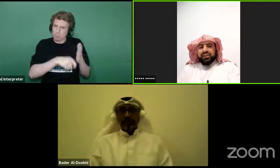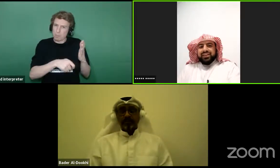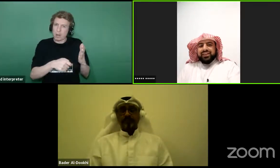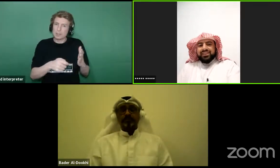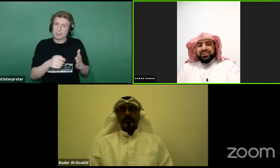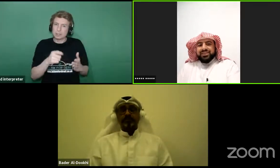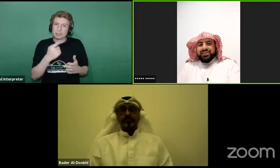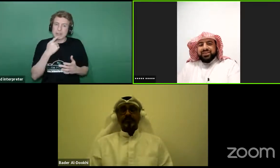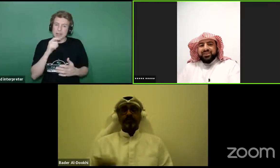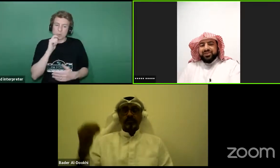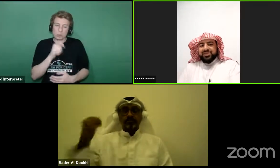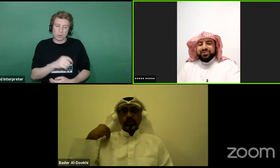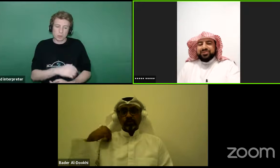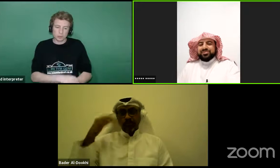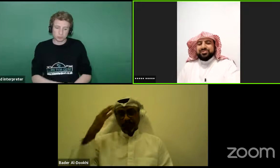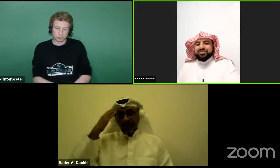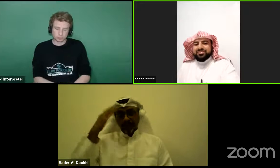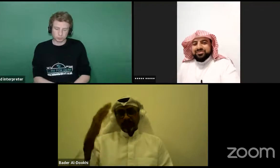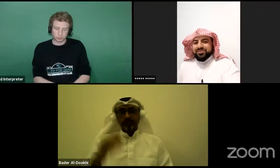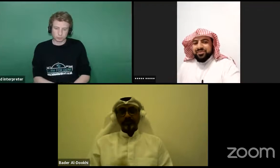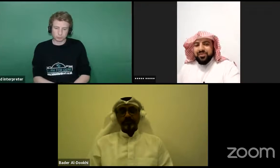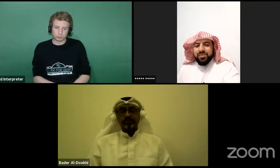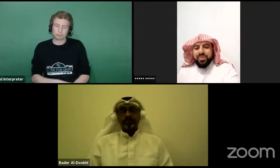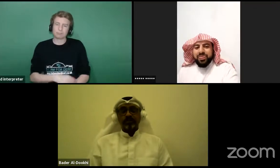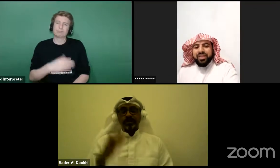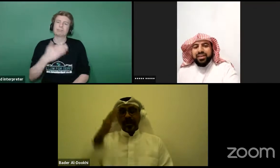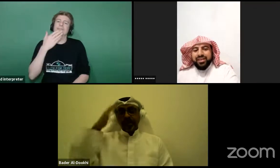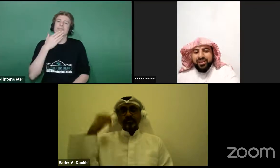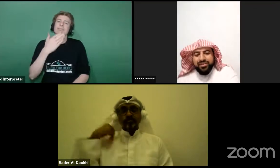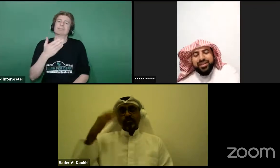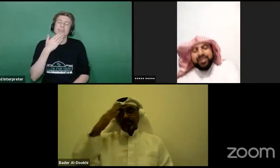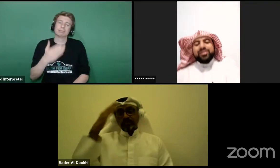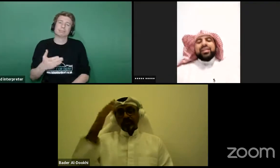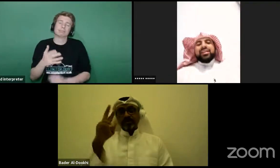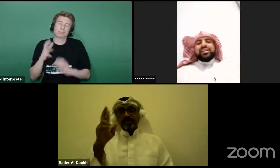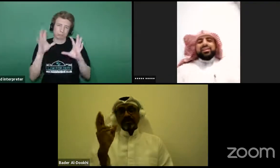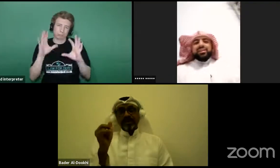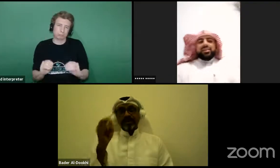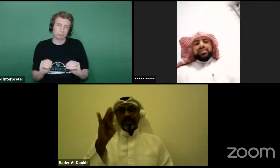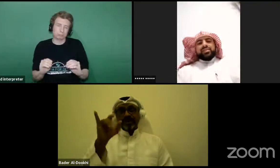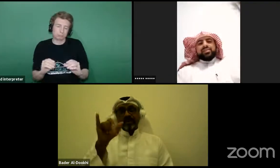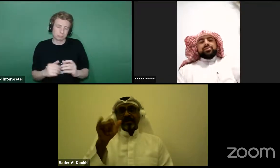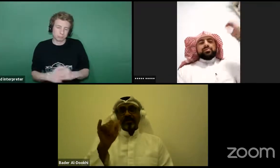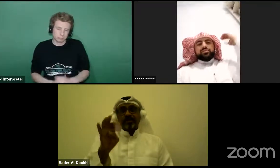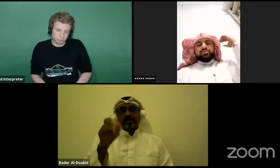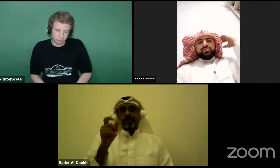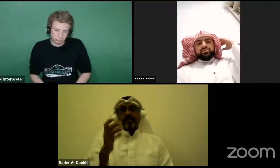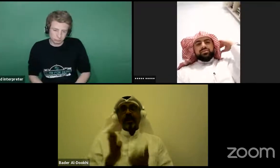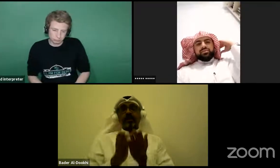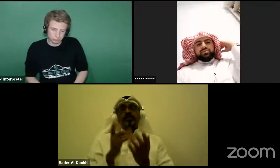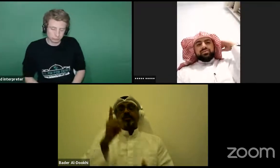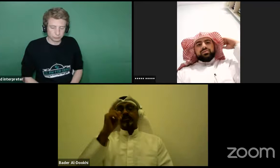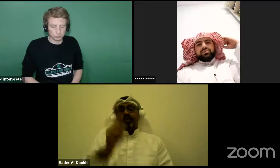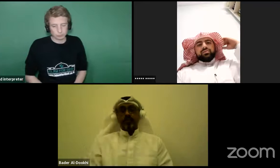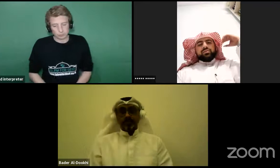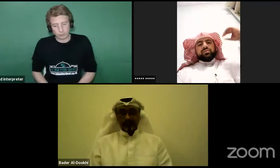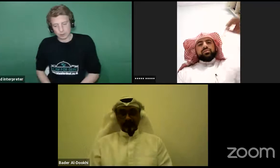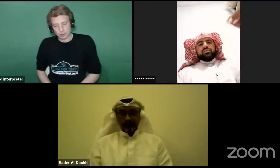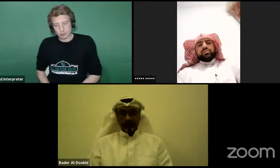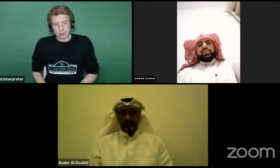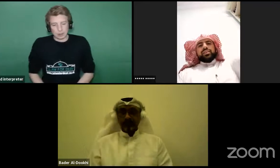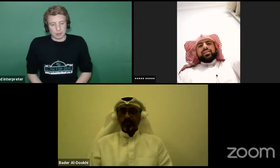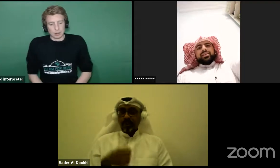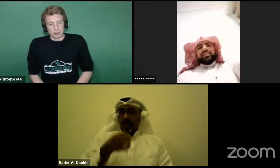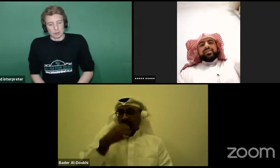جزاكم الله خير. الله يبارك فيكم شيخ زكريا. آمين وإياك. الله قراءة ممتازة